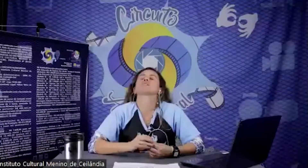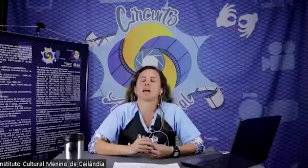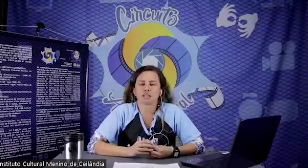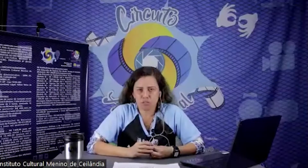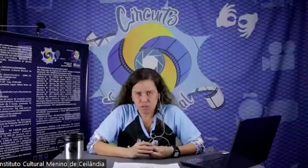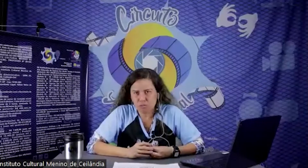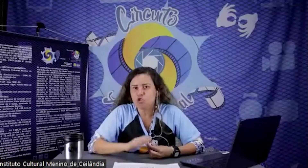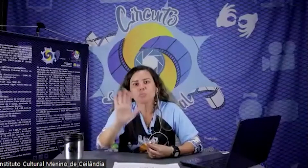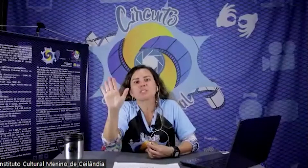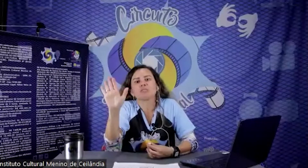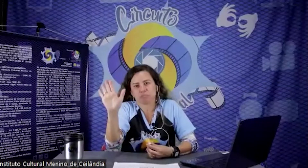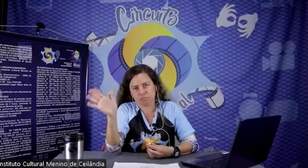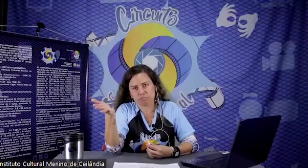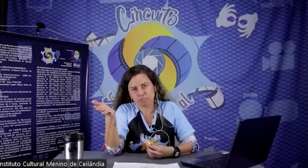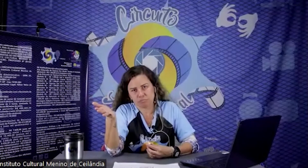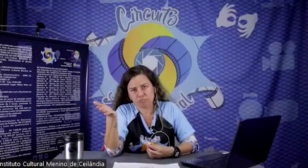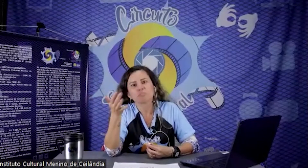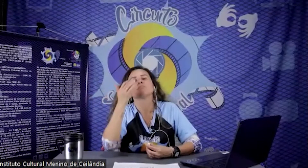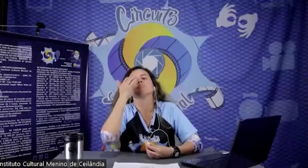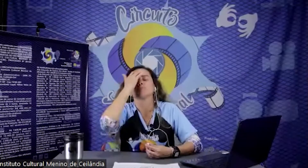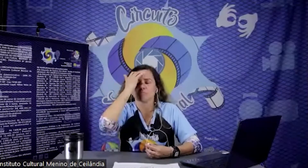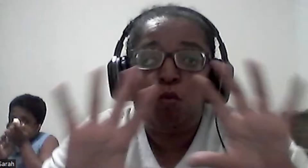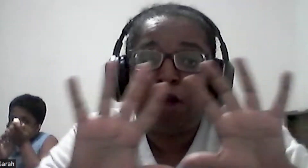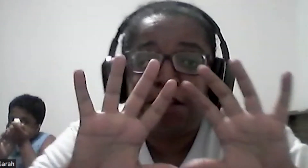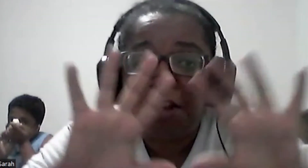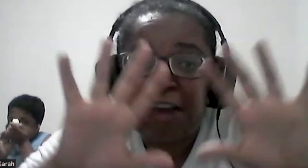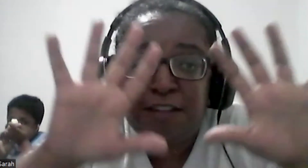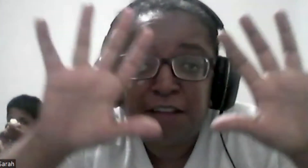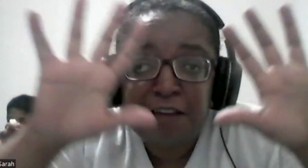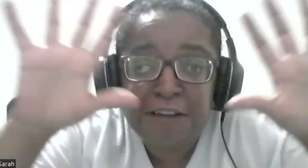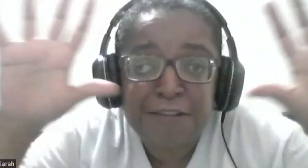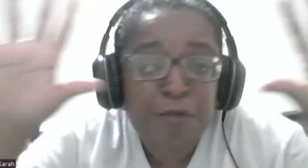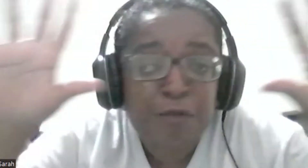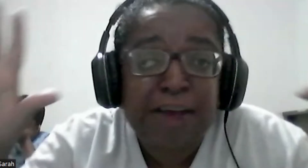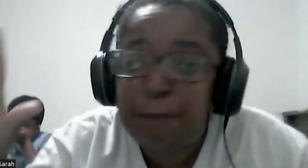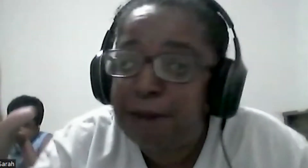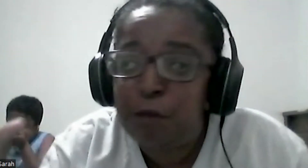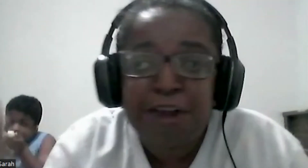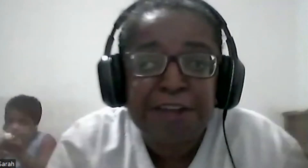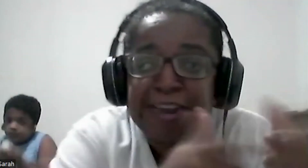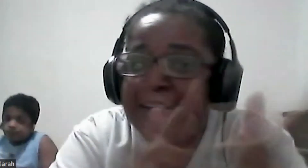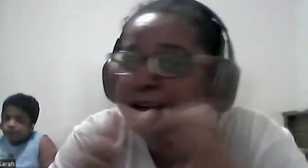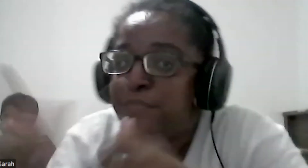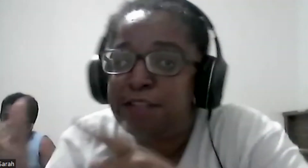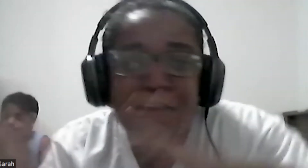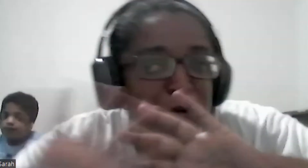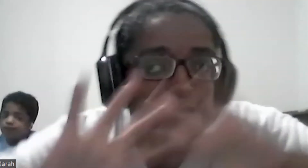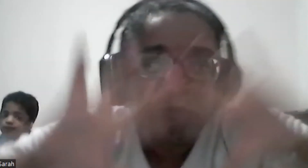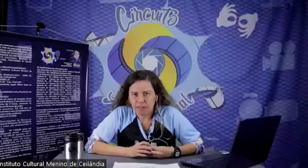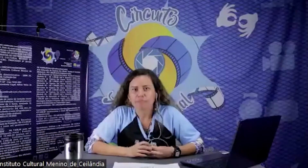exato. Não tinha A opção. mãe mesmo disse, é um mundo assim que a gente não sabe para onde atirar, não sabe, nós não É, temos